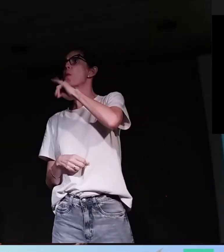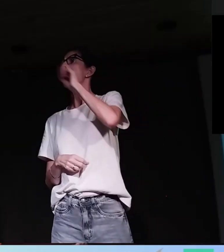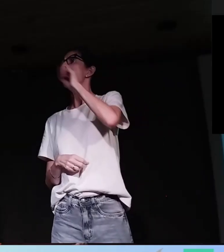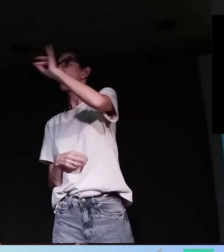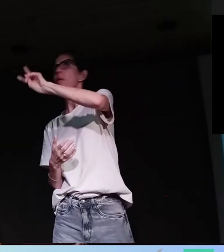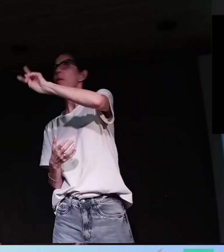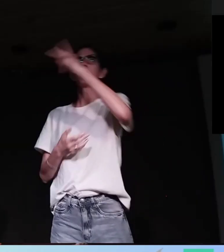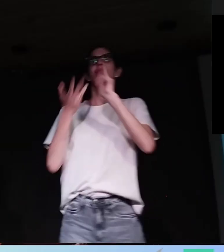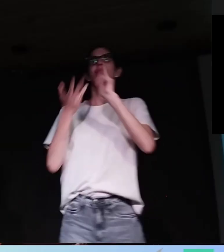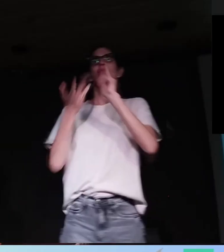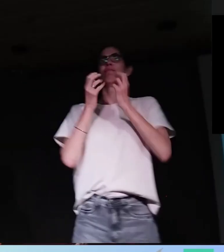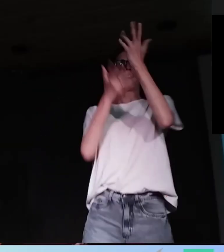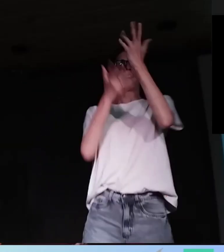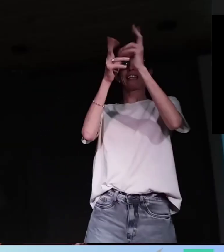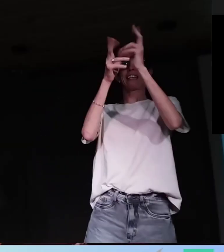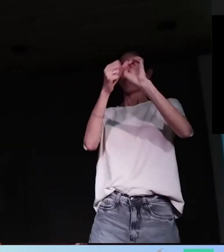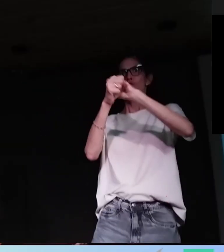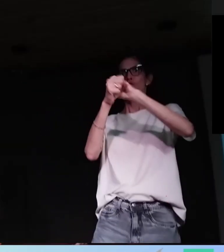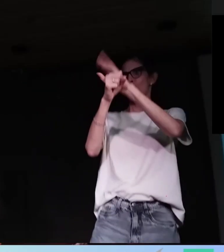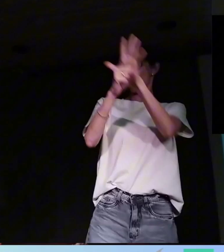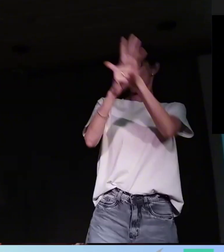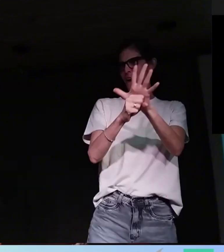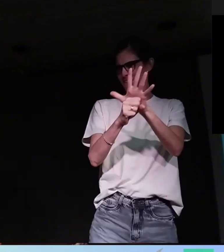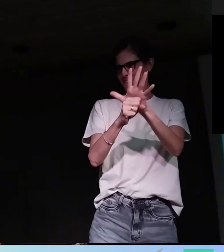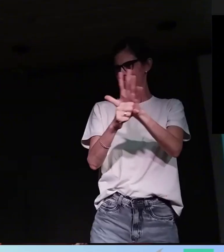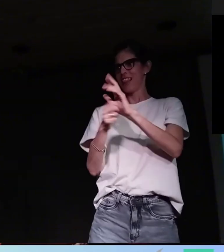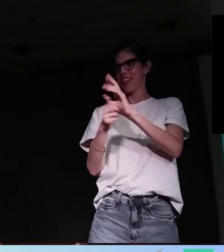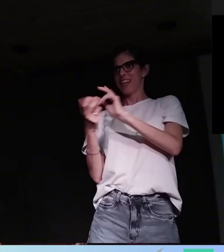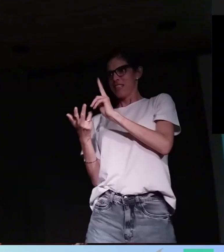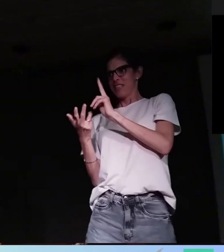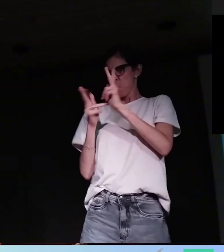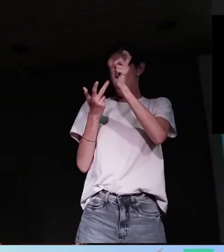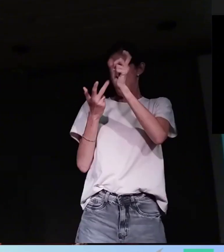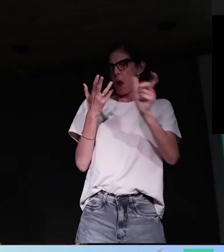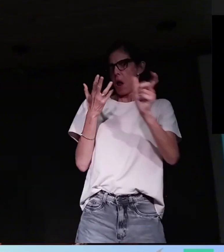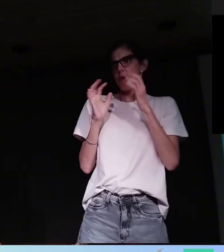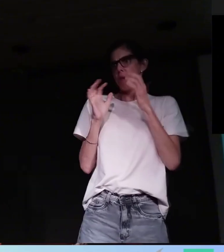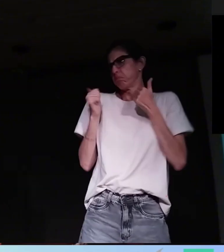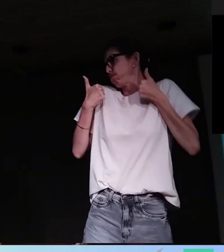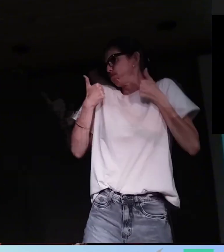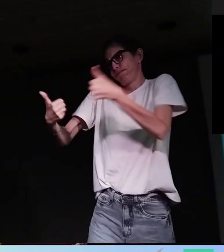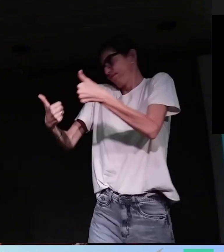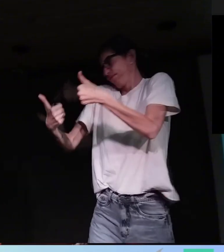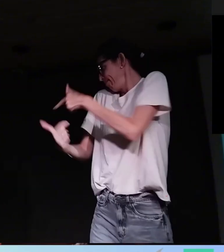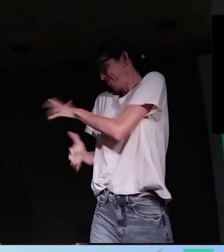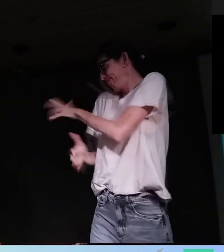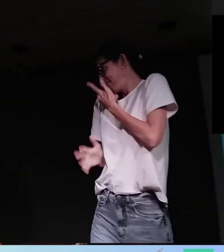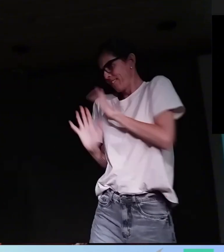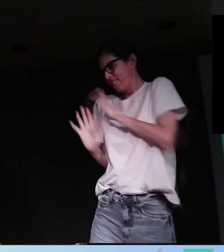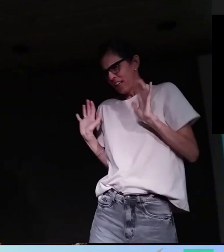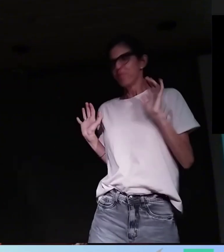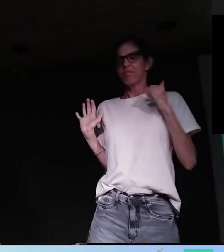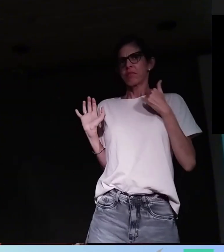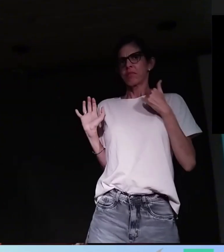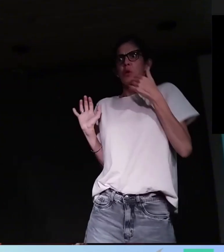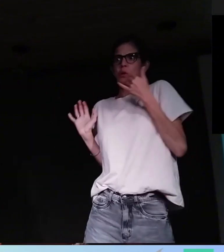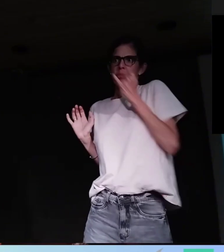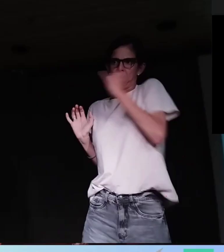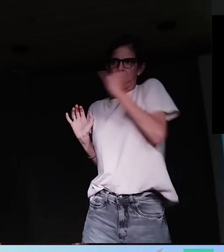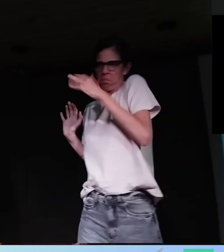COVID, que haga la traducción y que muestre la seña de COVID, sí, eso está muy bien, es